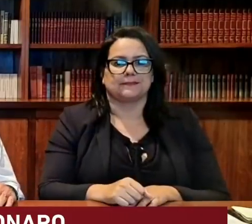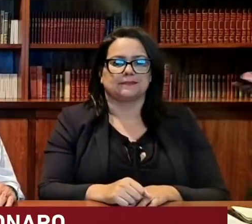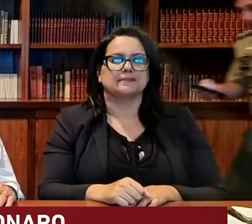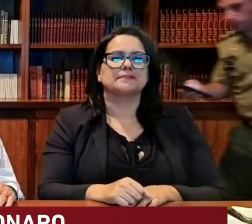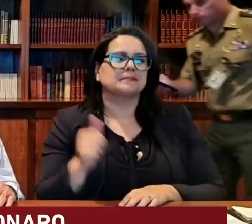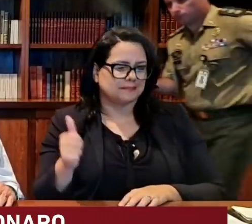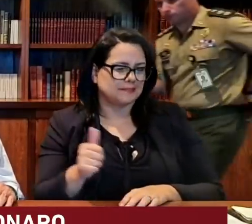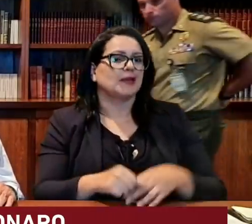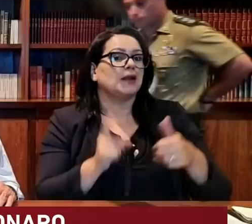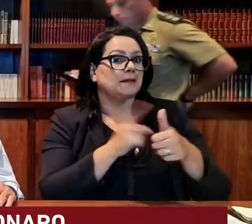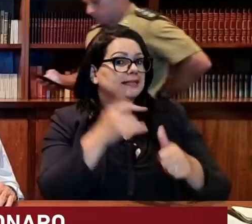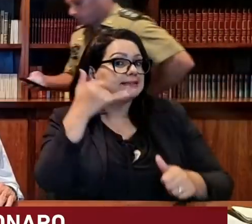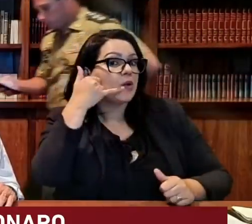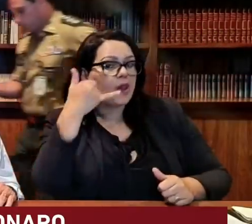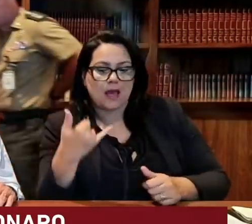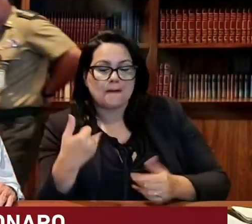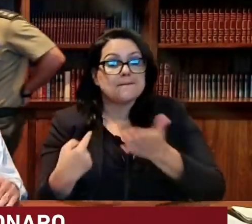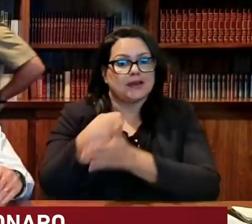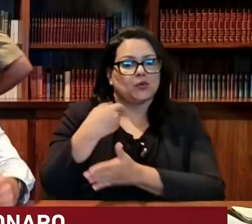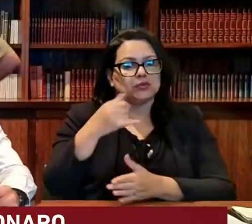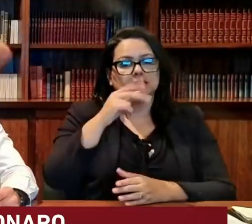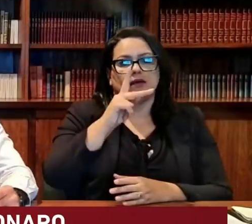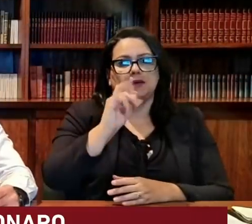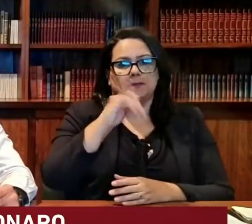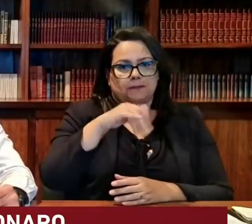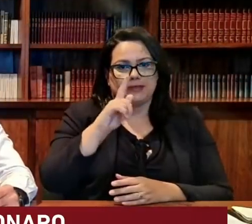do programa Pingo no Z.